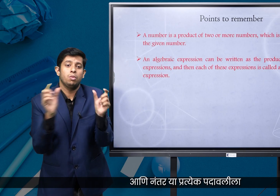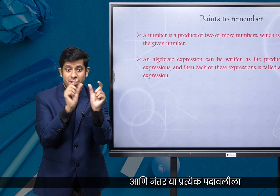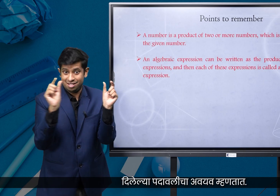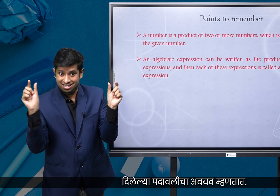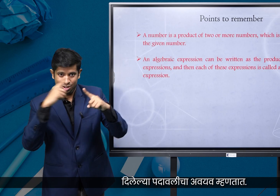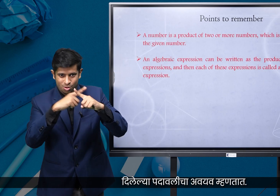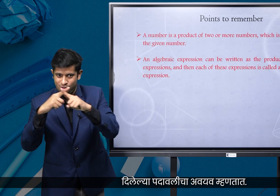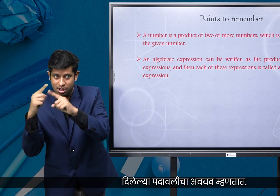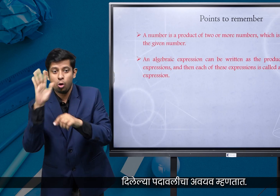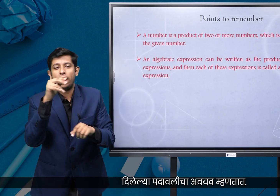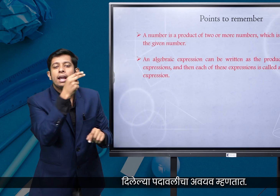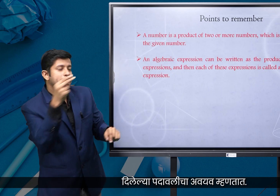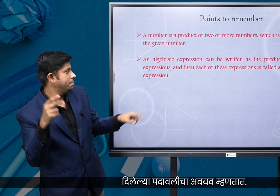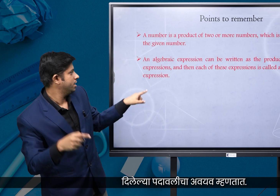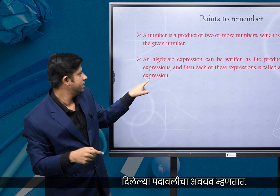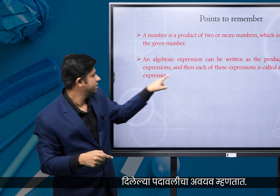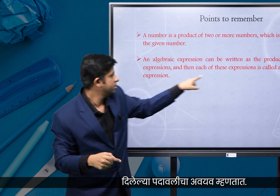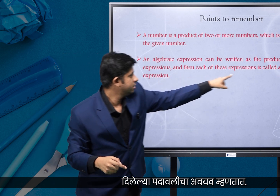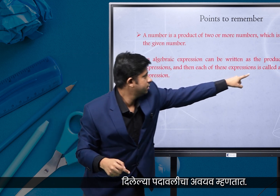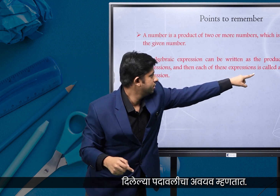त्या पदावलीचे अवयव म्हणतात.